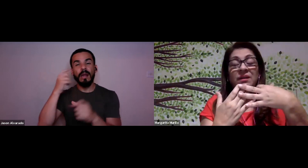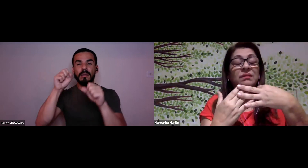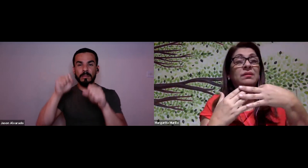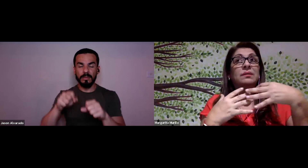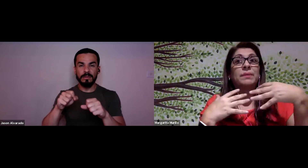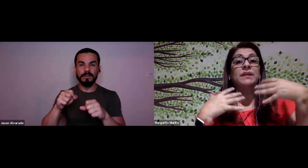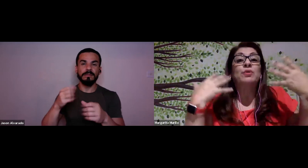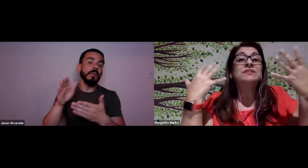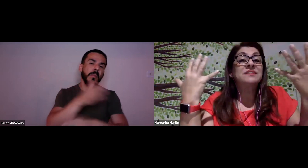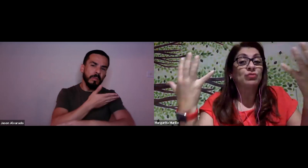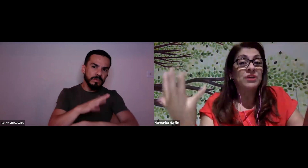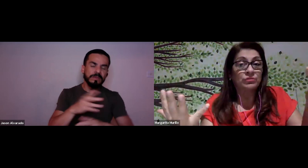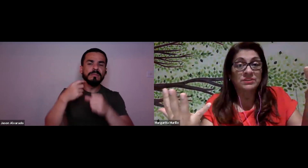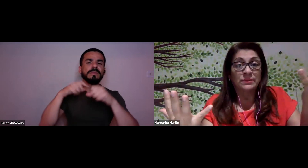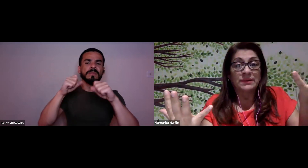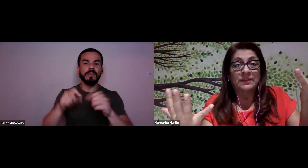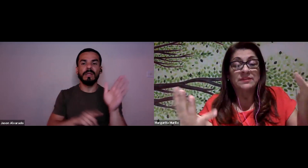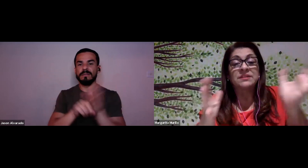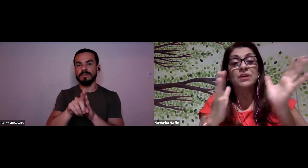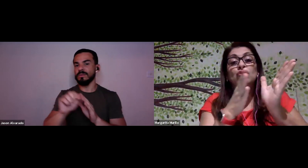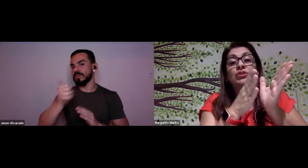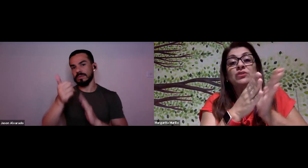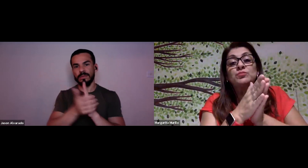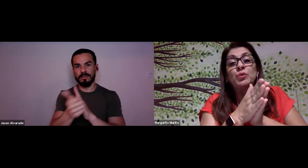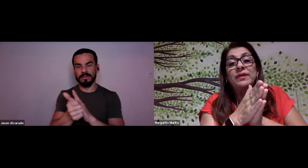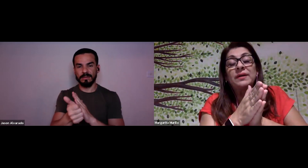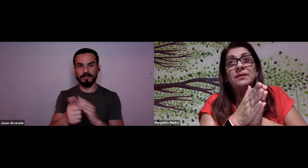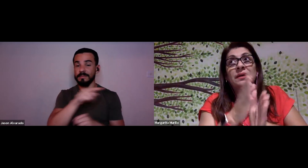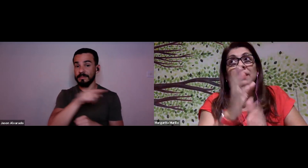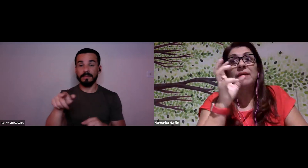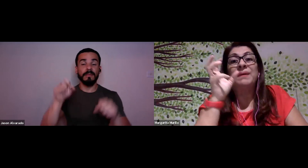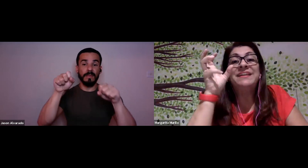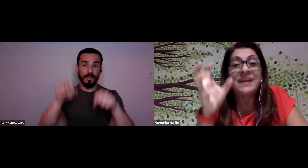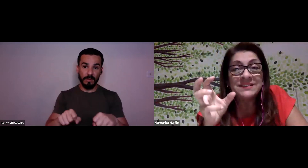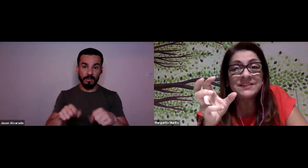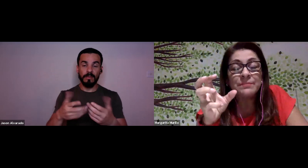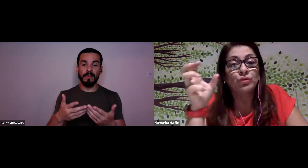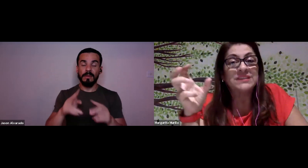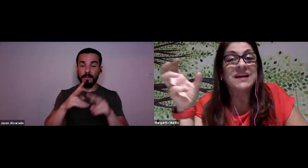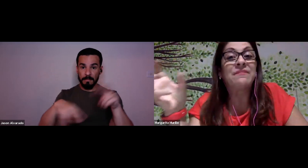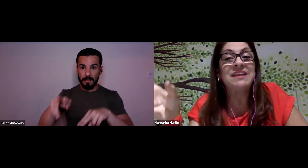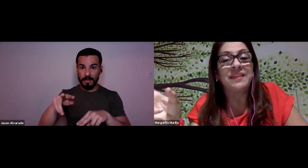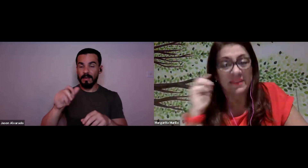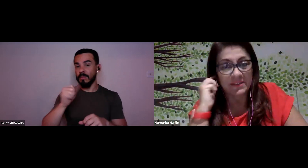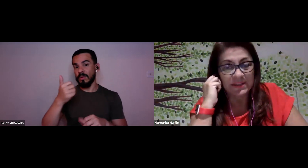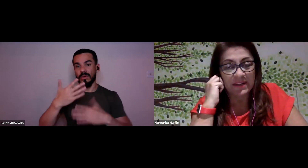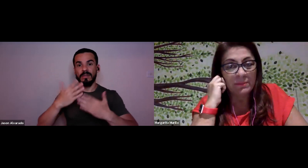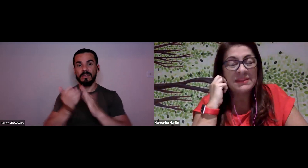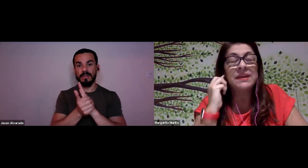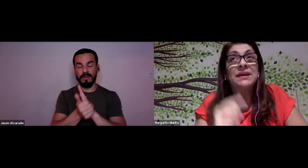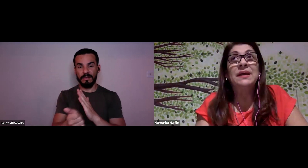música para que puedan desarrollar otras habilidades donde ellos puedan validarse por otras habilidades